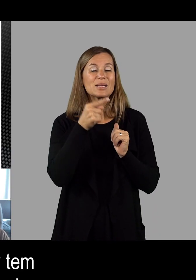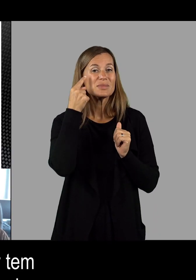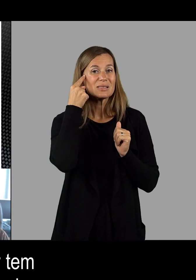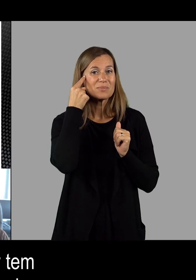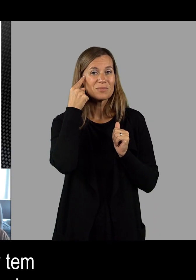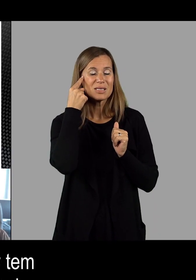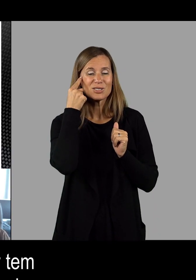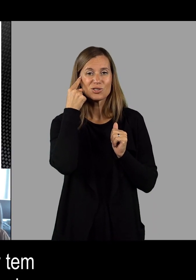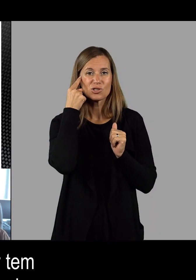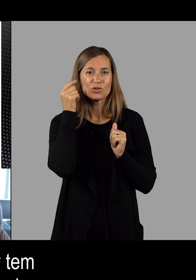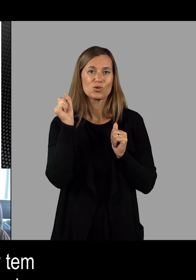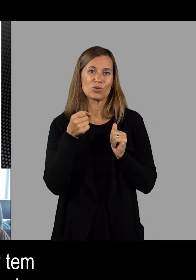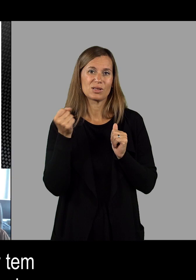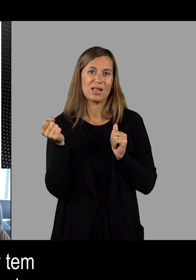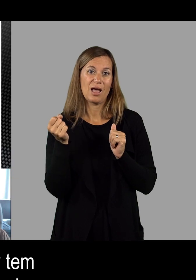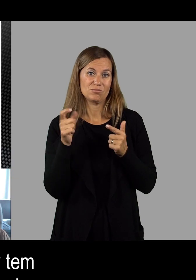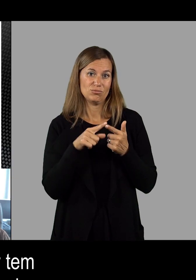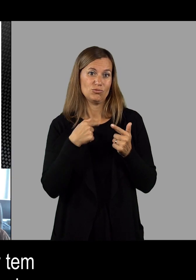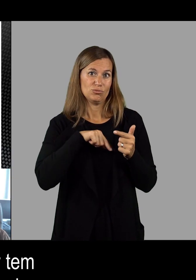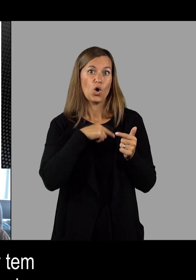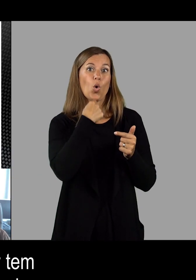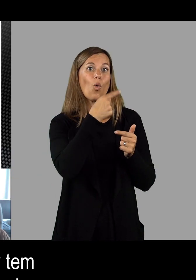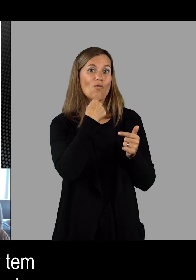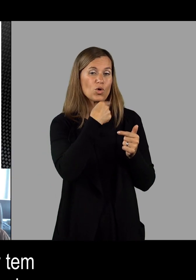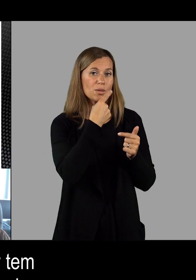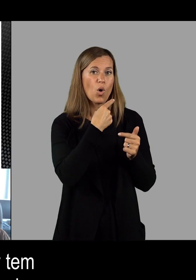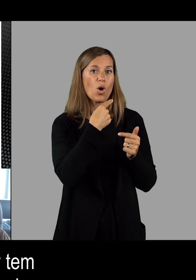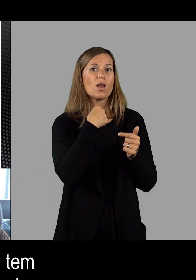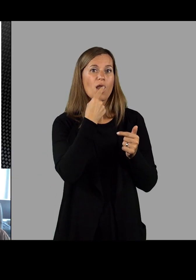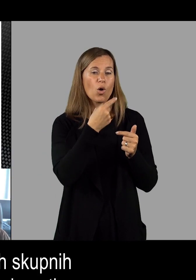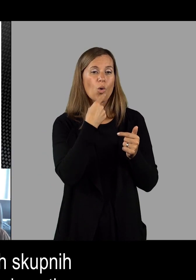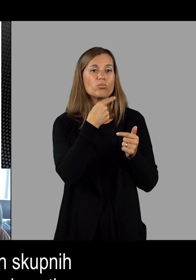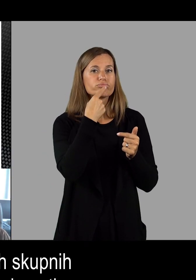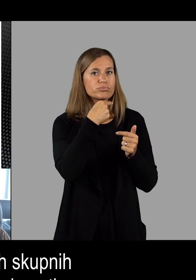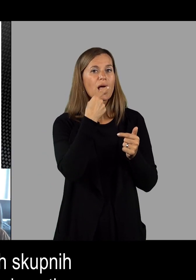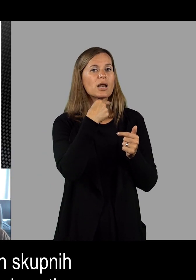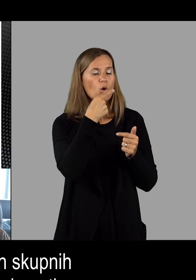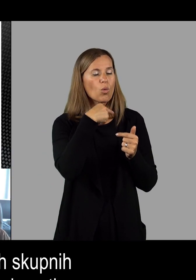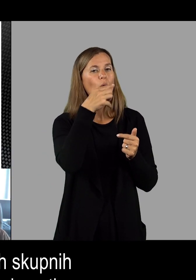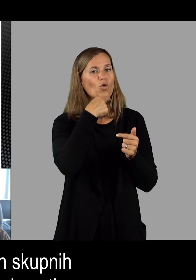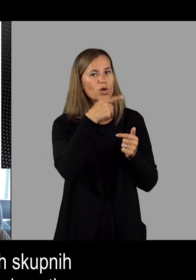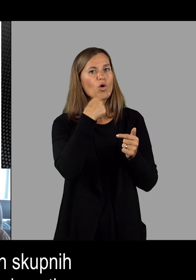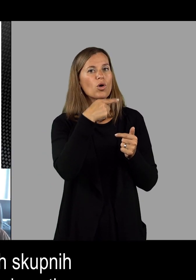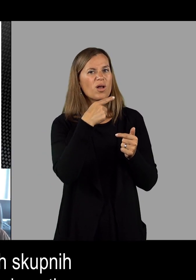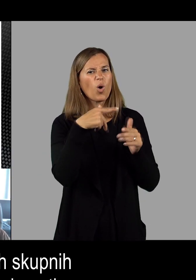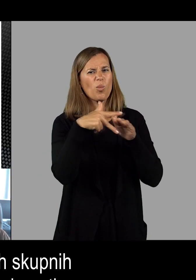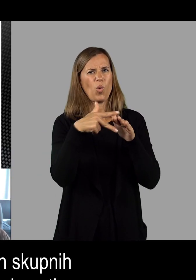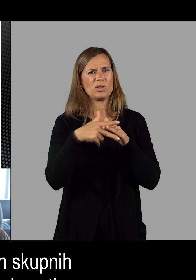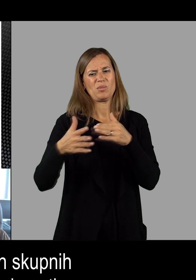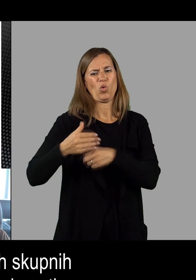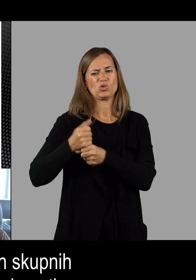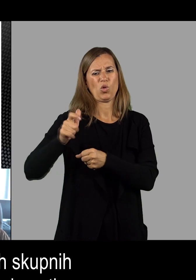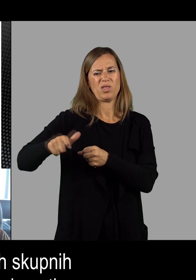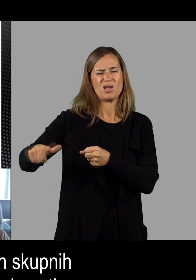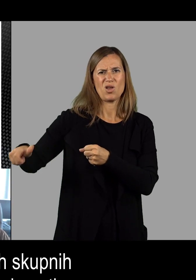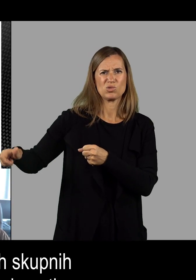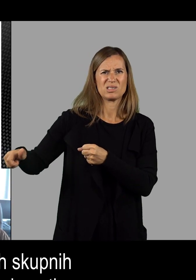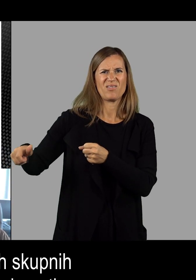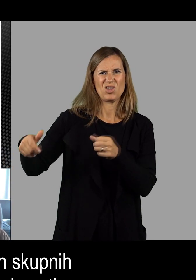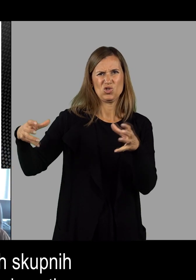tem smislu, da ko govorimo, narekujemo, lahko motimo sodelavce v nekih